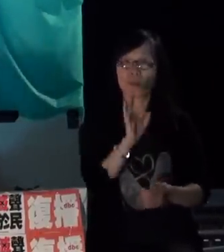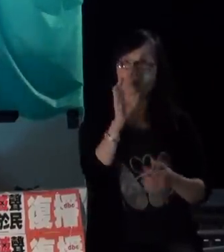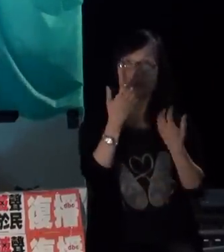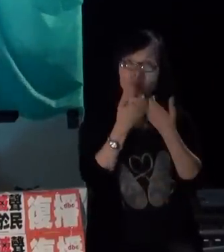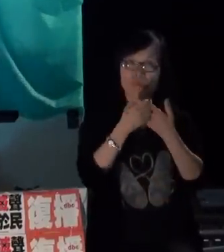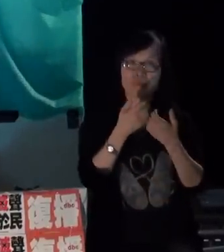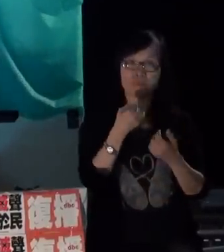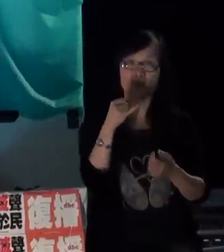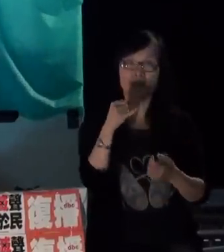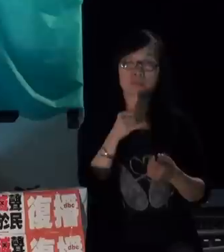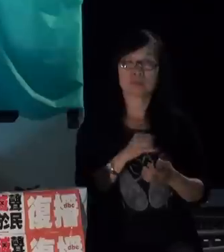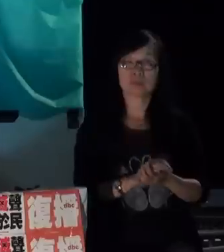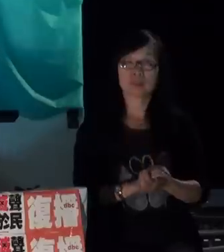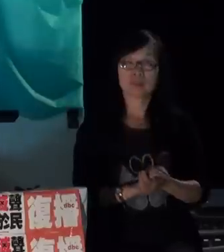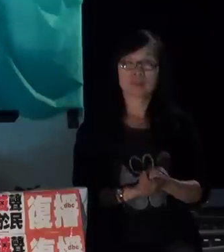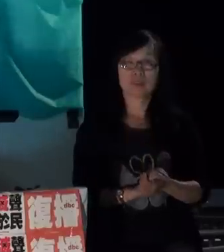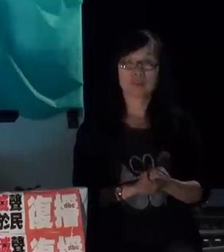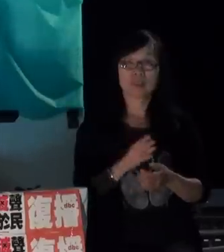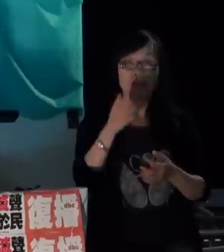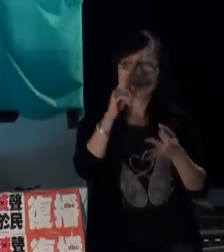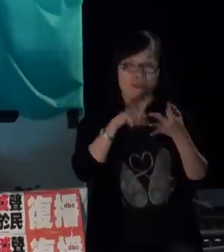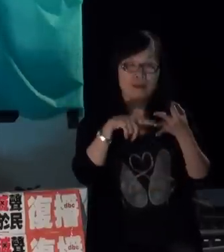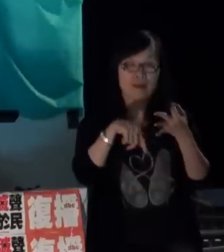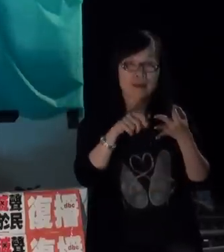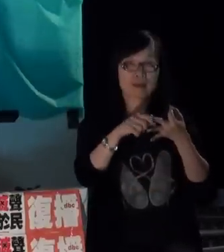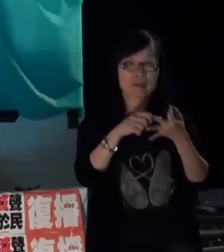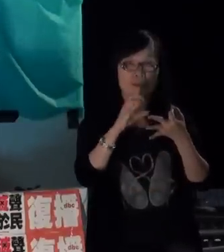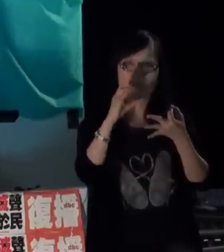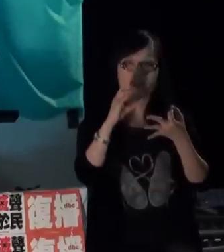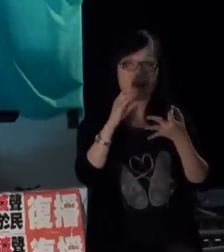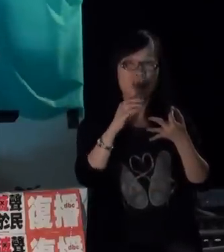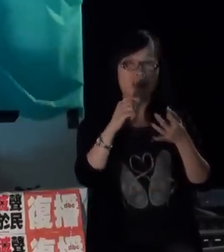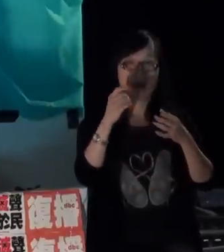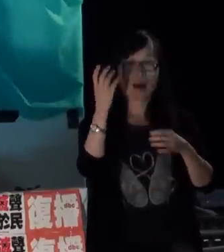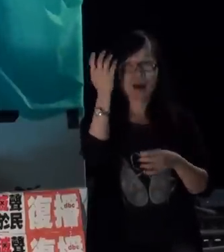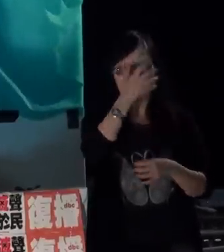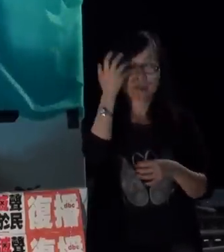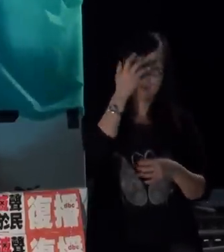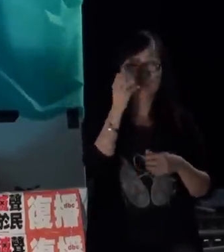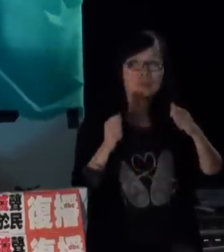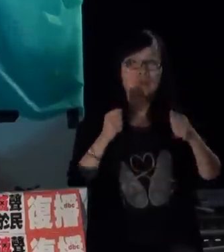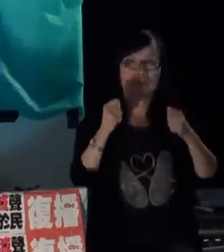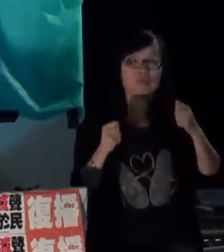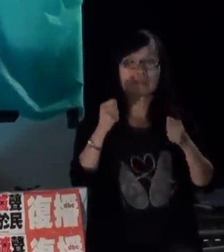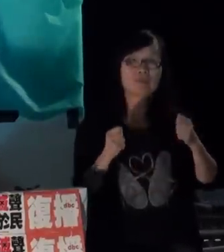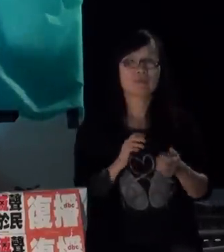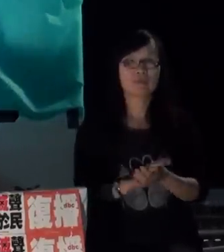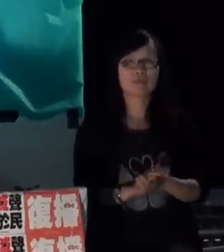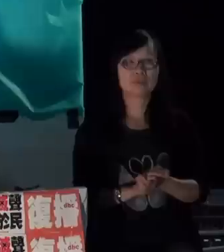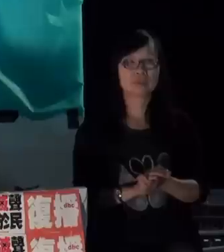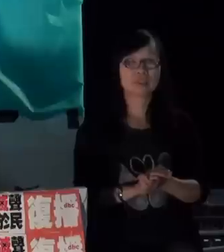你陳茂波醉駕劏房，係嘛？ 最快係麥齊光啊！ 麥齊